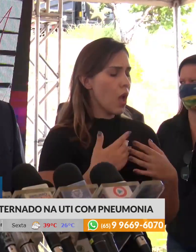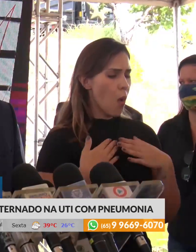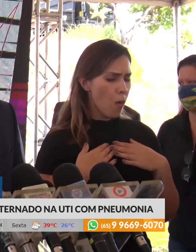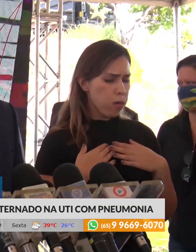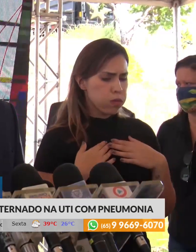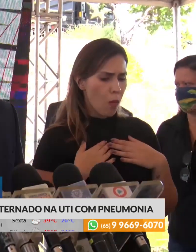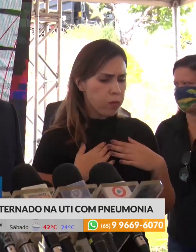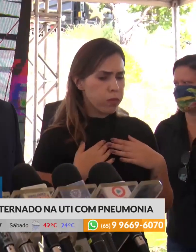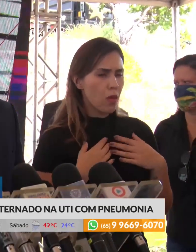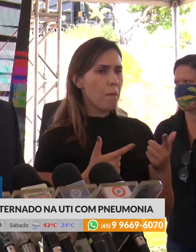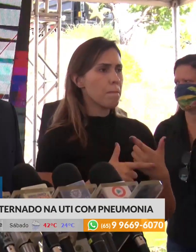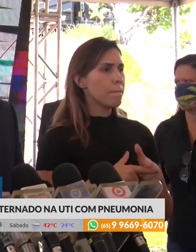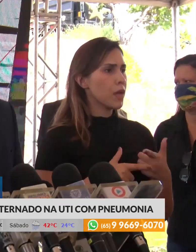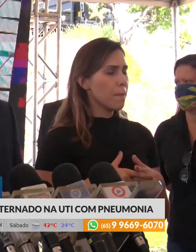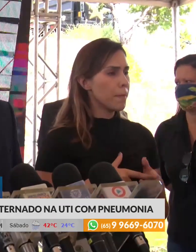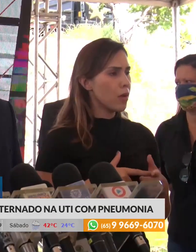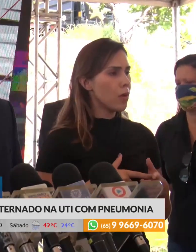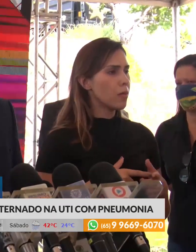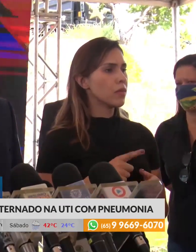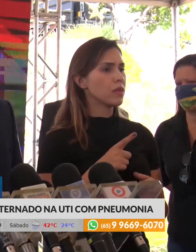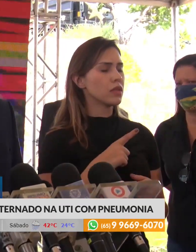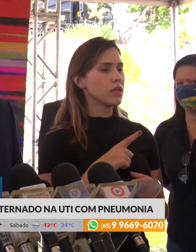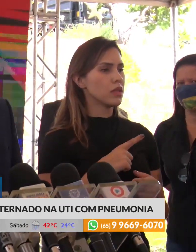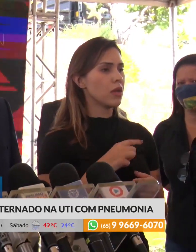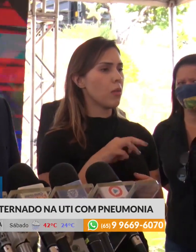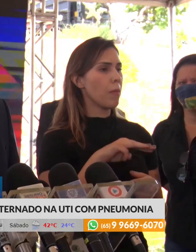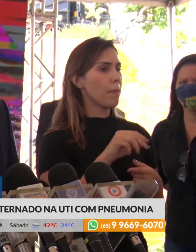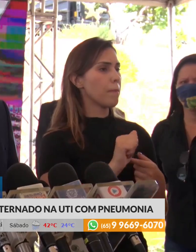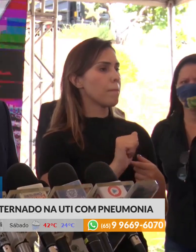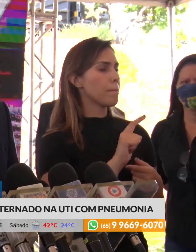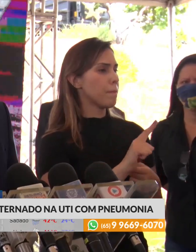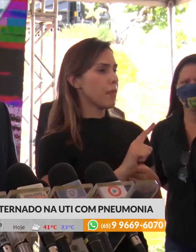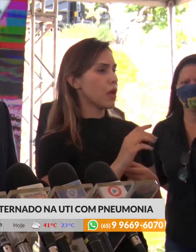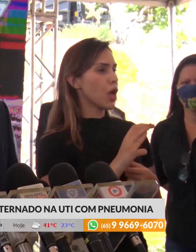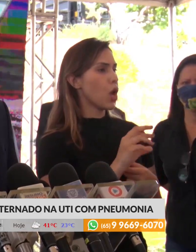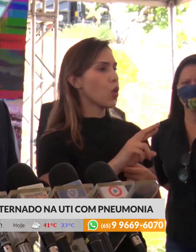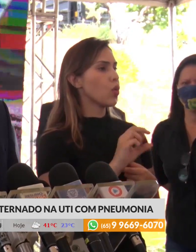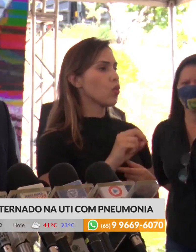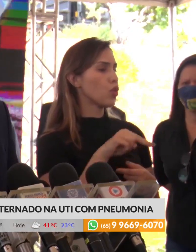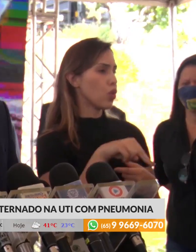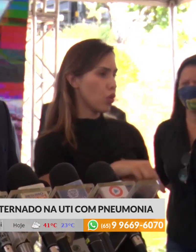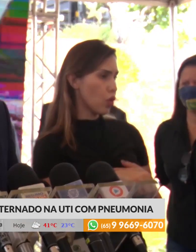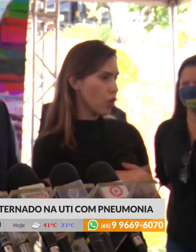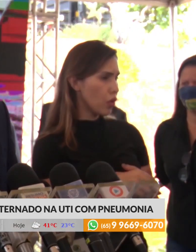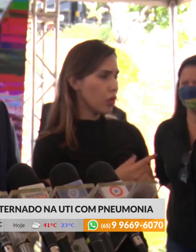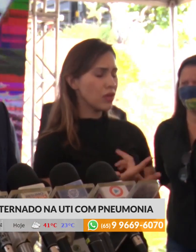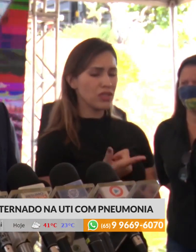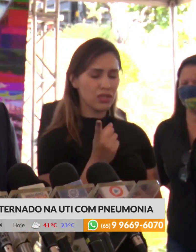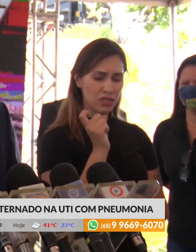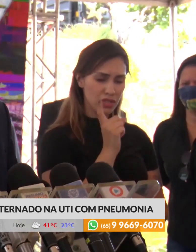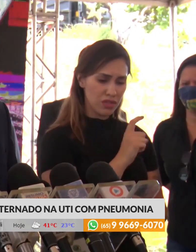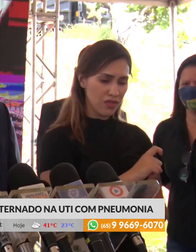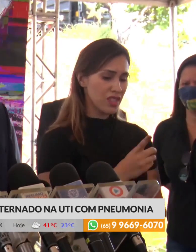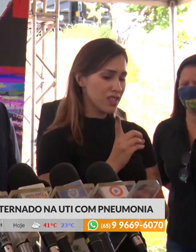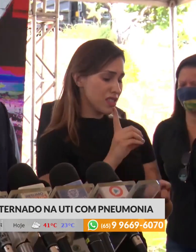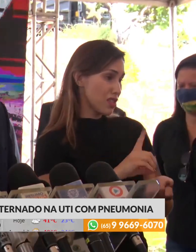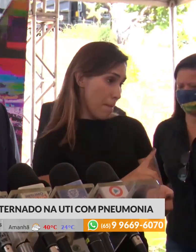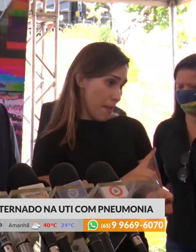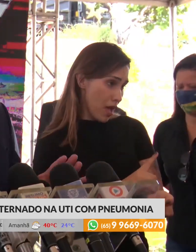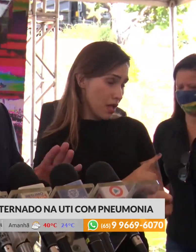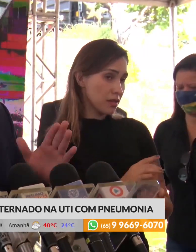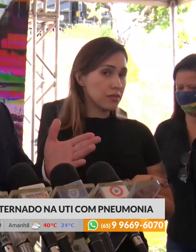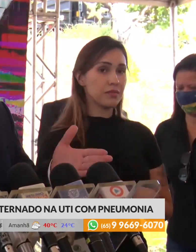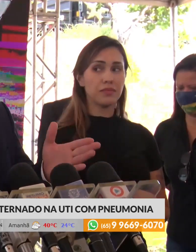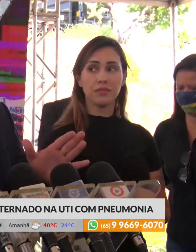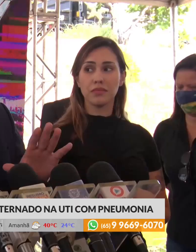com um problema de pneumonia, ele tem um mal de Crohn, né, que é uma doença que complica muito o quadro de saúde dele, tem diabetes, né?